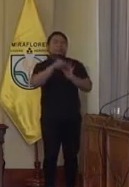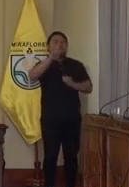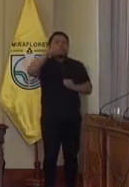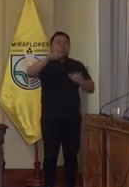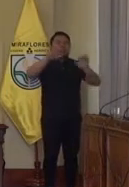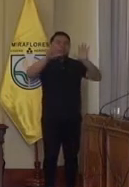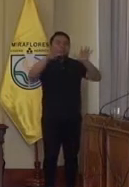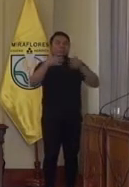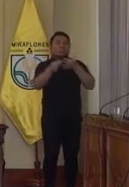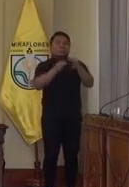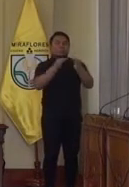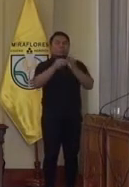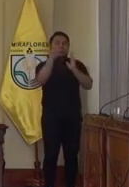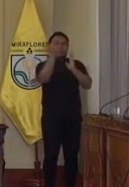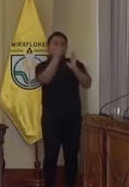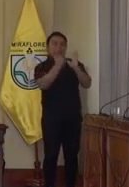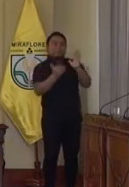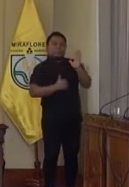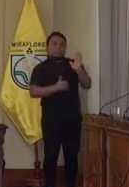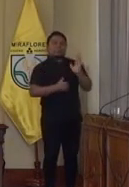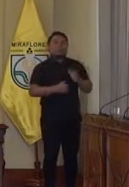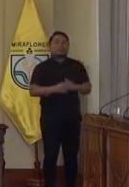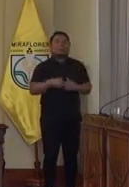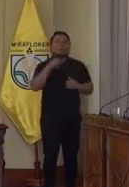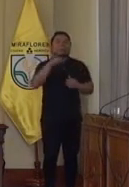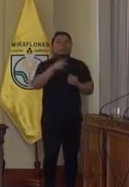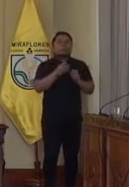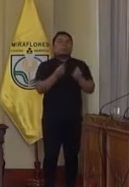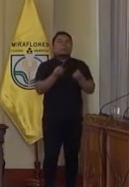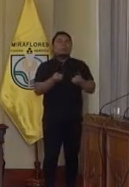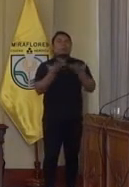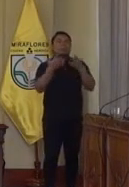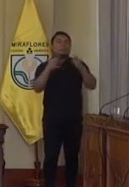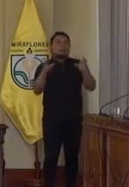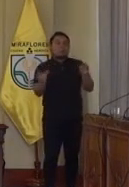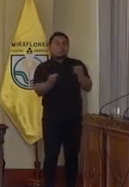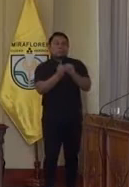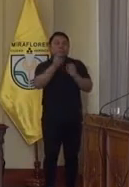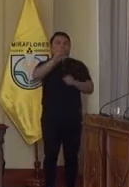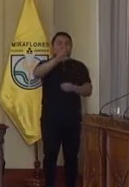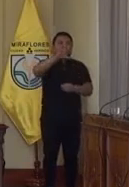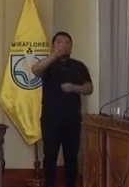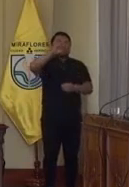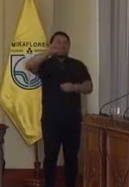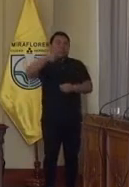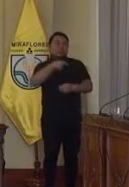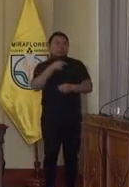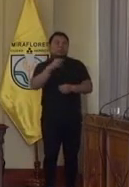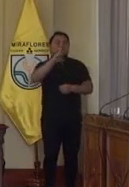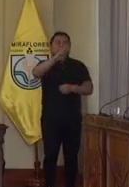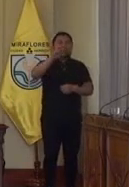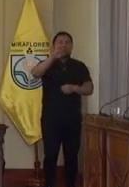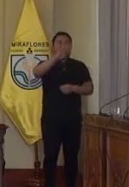253-2018, detallados en el apéndice 2A, cuyo valor asciende a la suma de